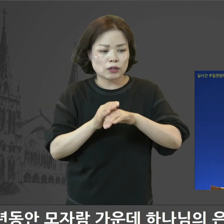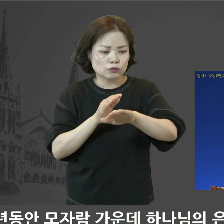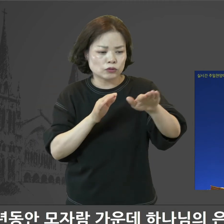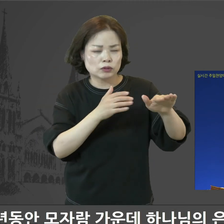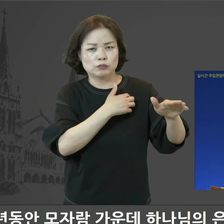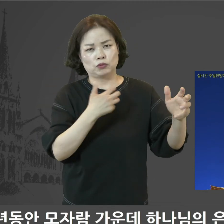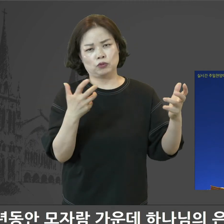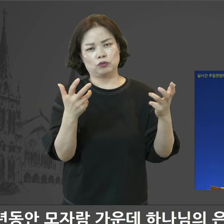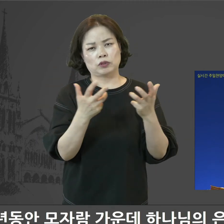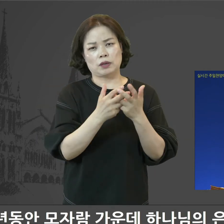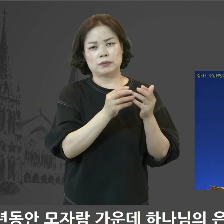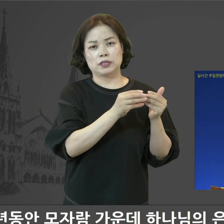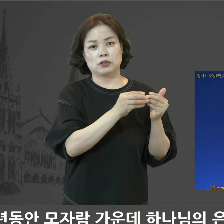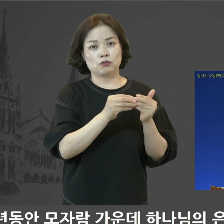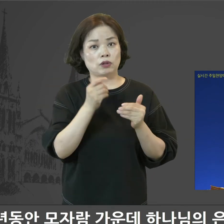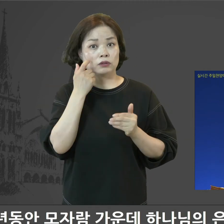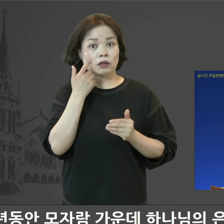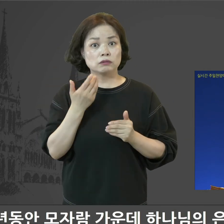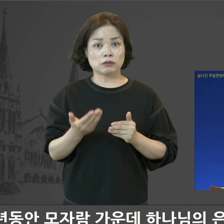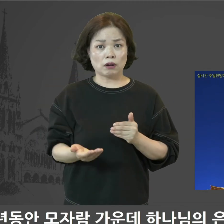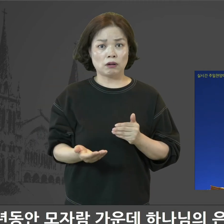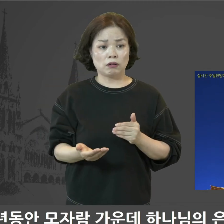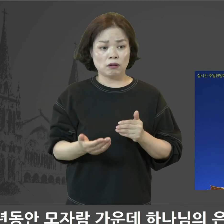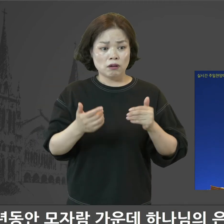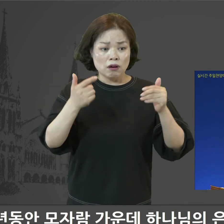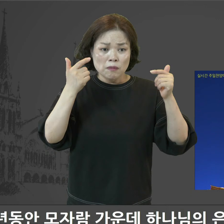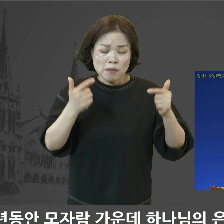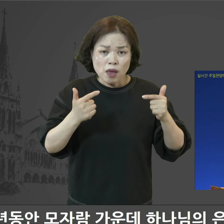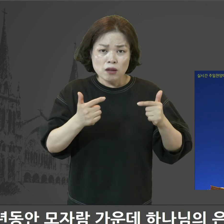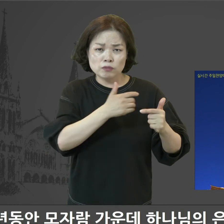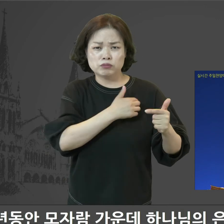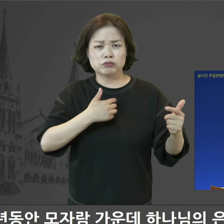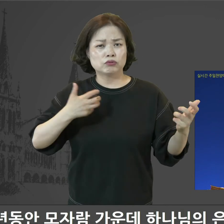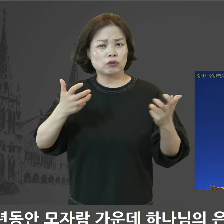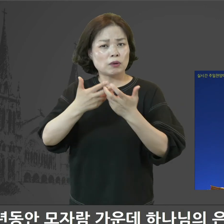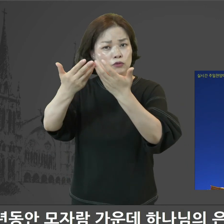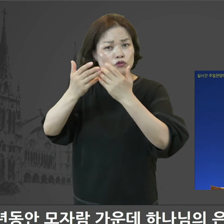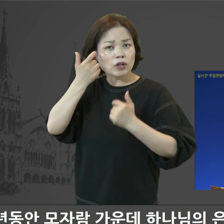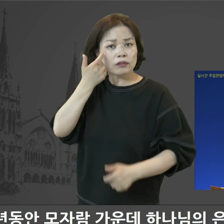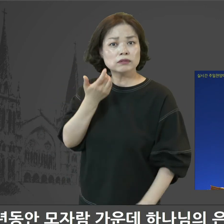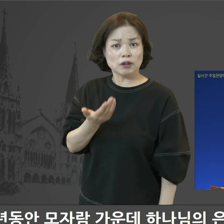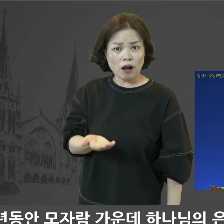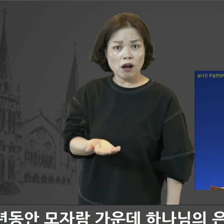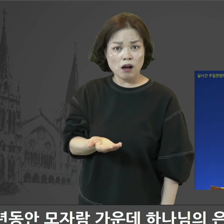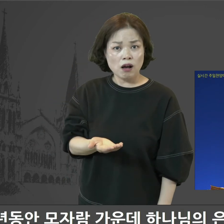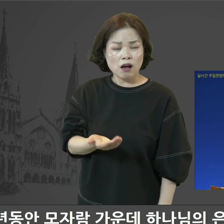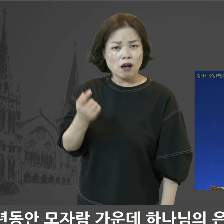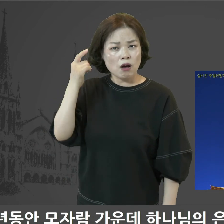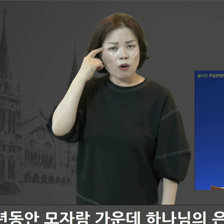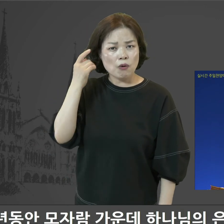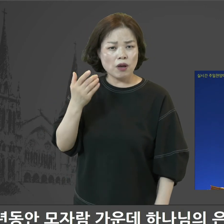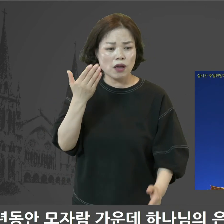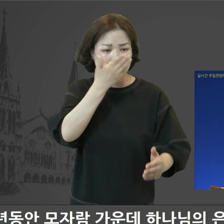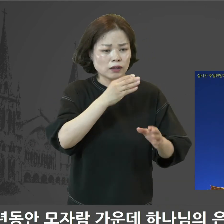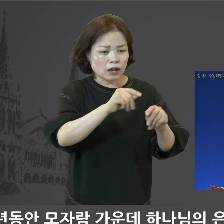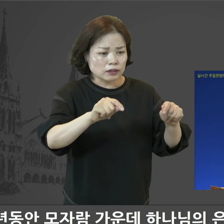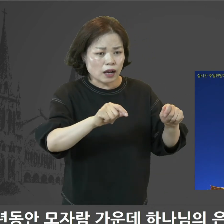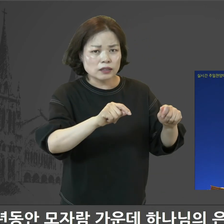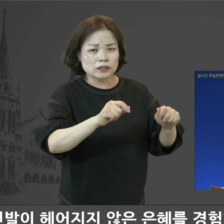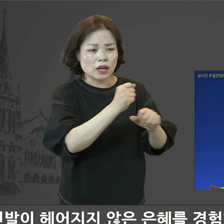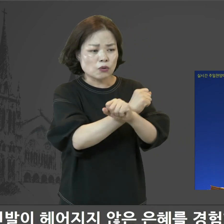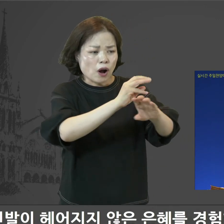우리의 풍성함으로 인도하시지 않는가? 우리를 날마다 풍족함으로 채워주진 않는가? 왜 가나안 전에 광야